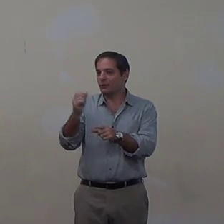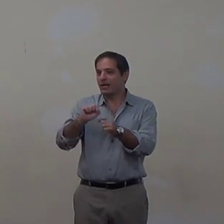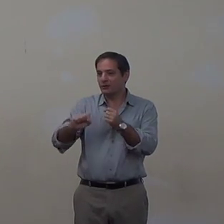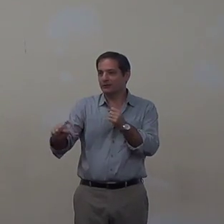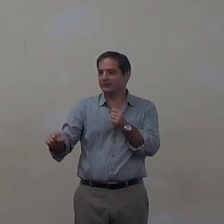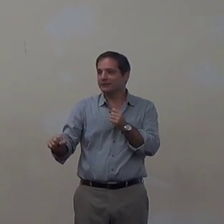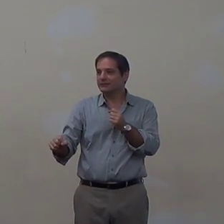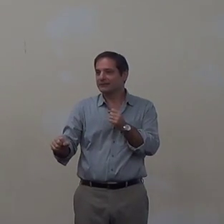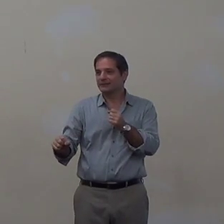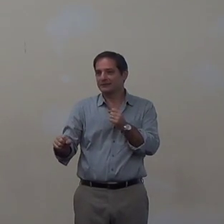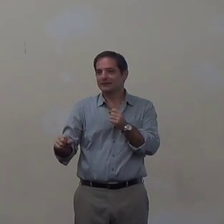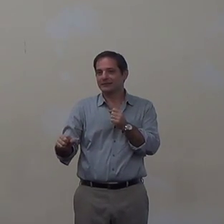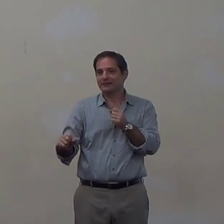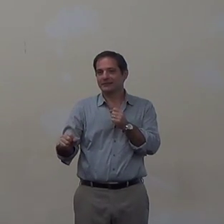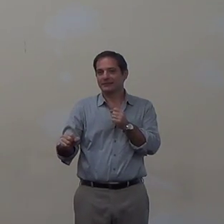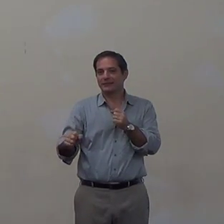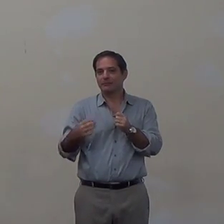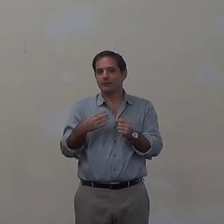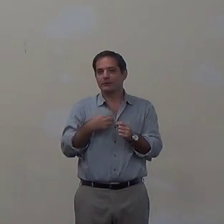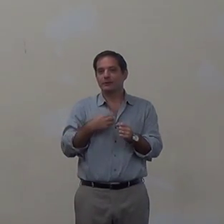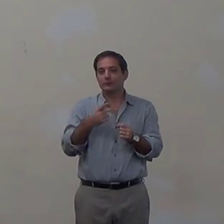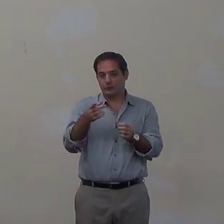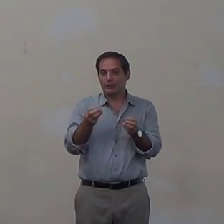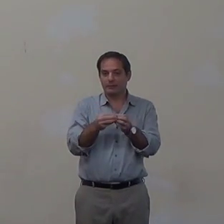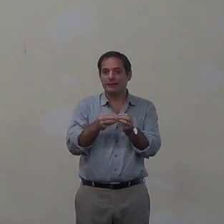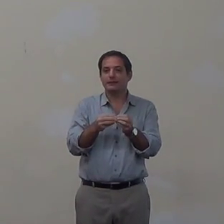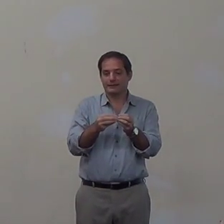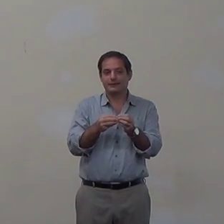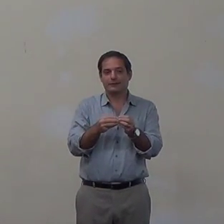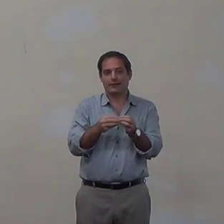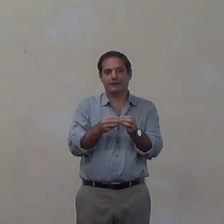largo. ¿Predico largo? Ya te leo.